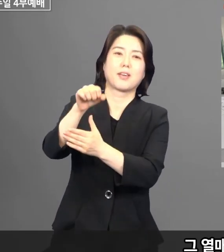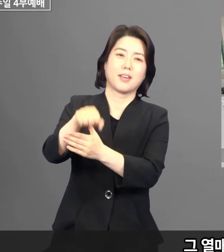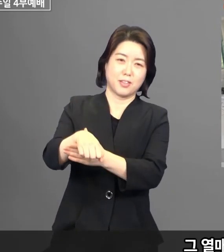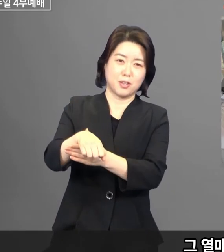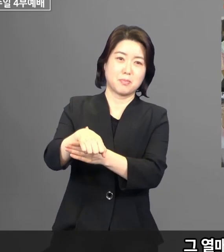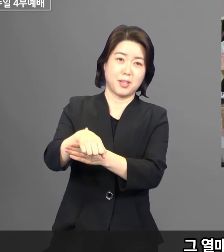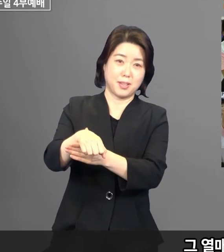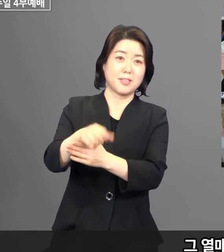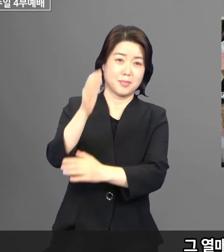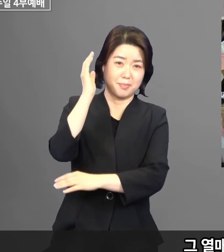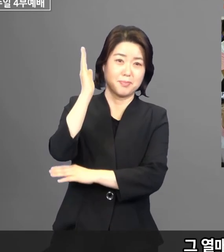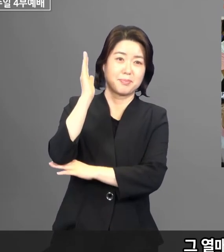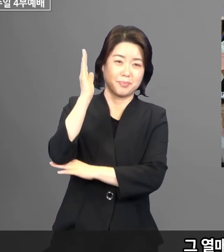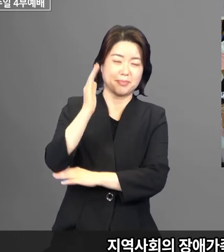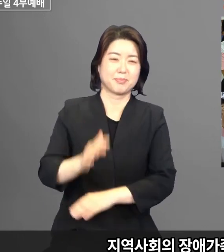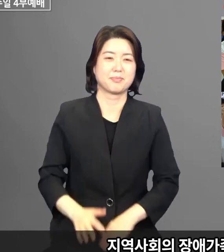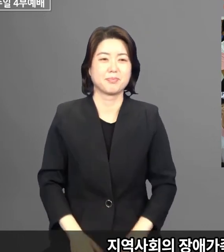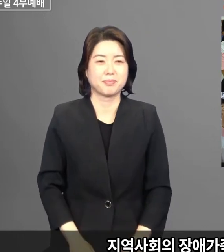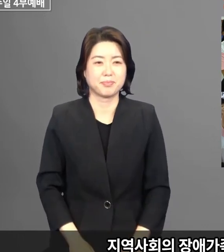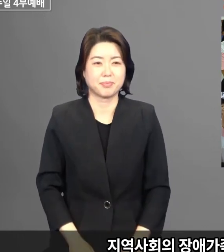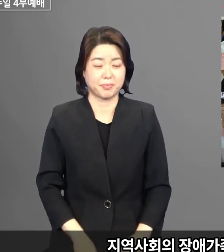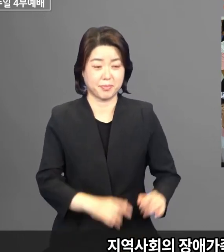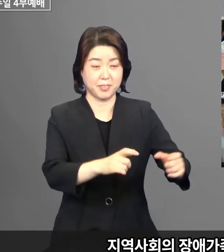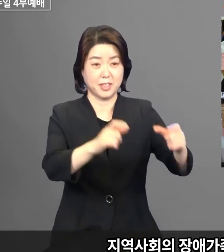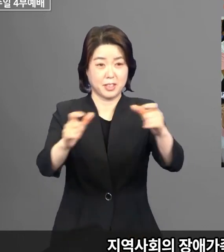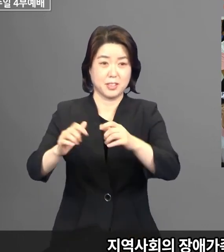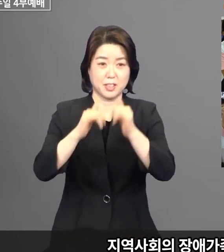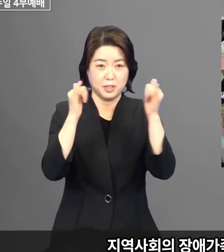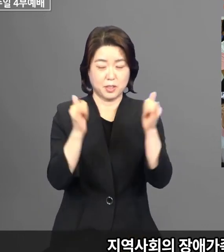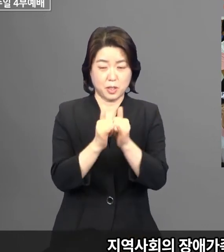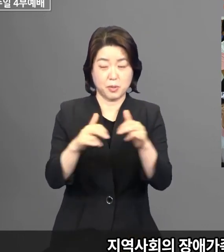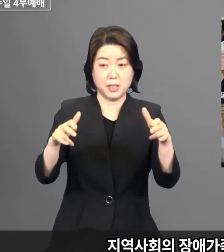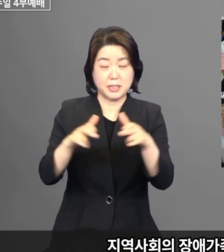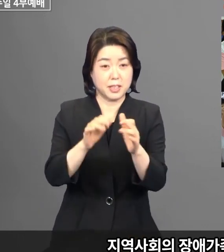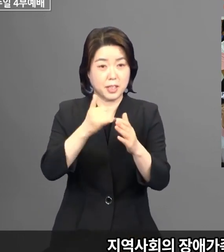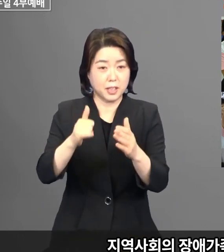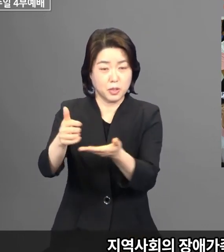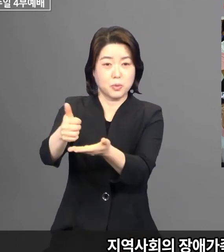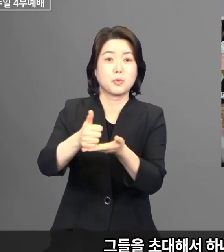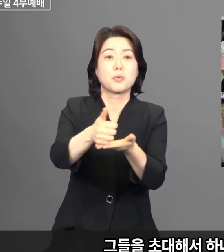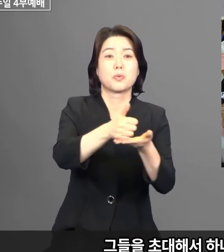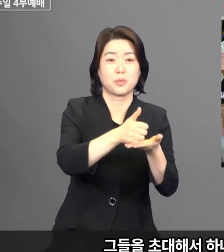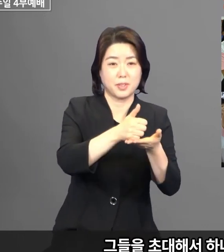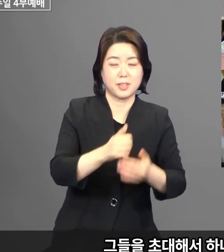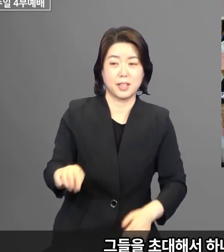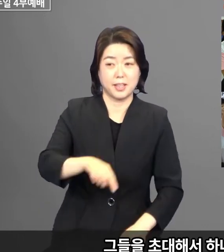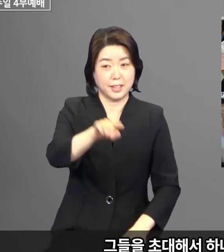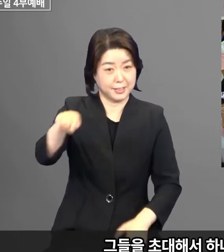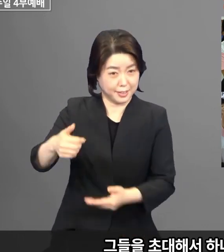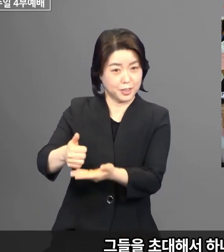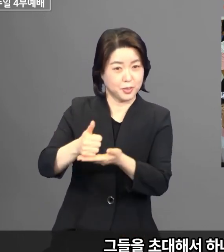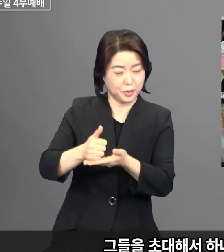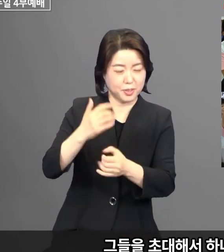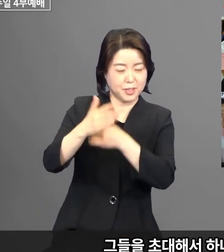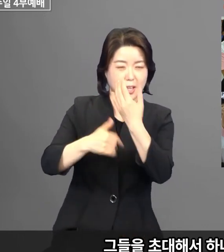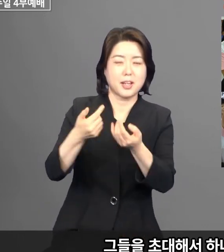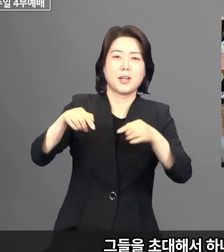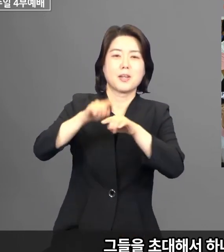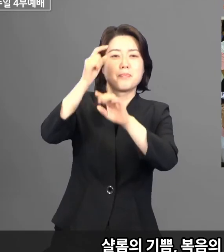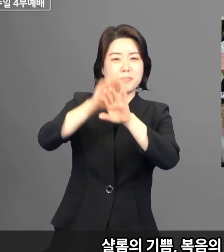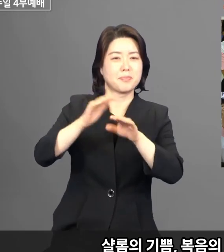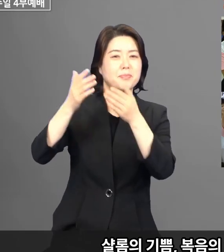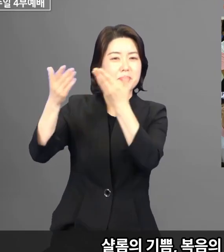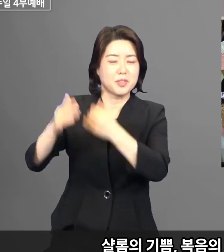그 열매입니다. 지역사회의 장애가족들을 초대했습니다. 그들을 초대해서 하나님을 함께